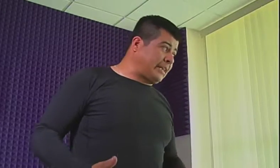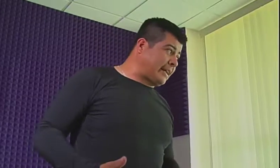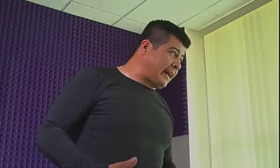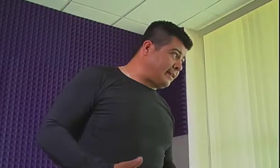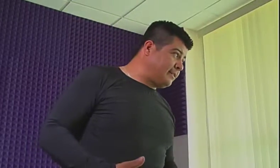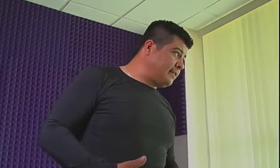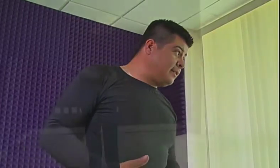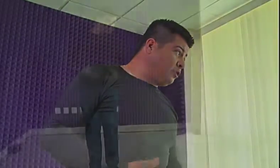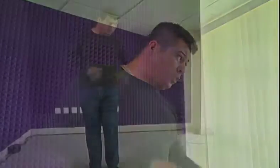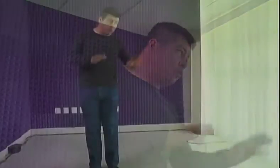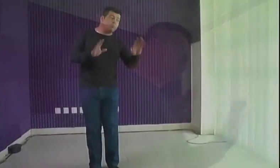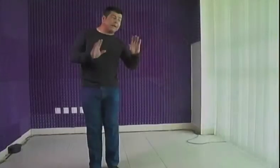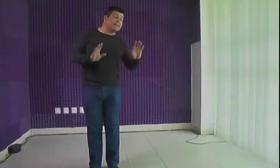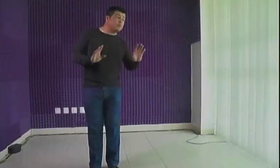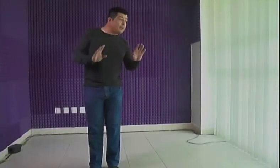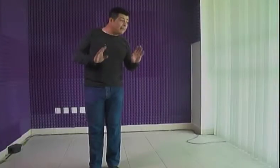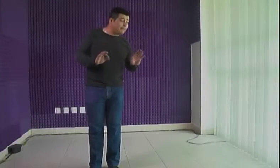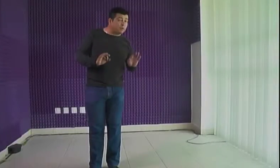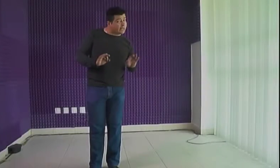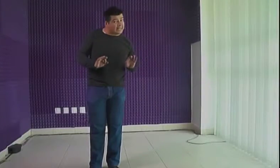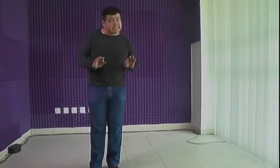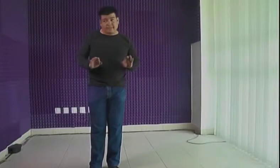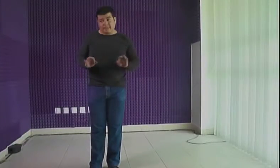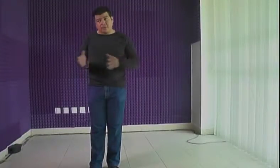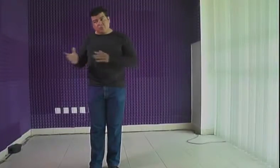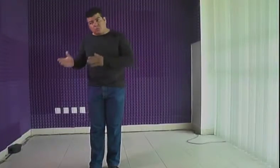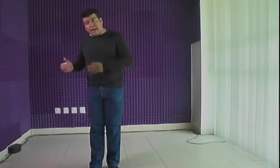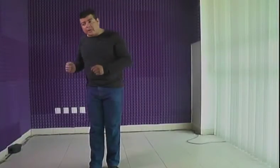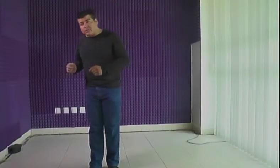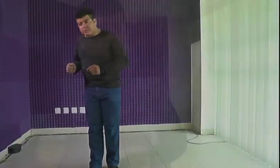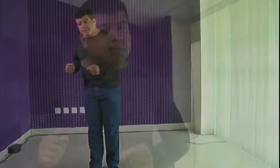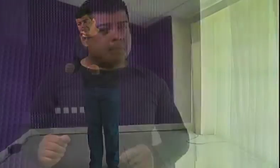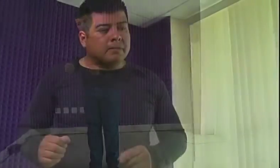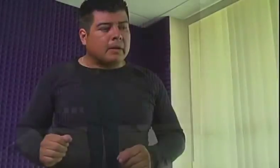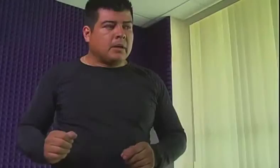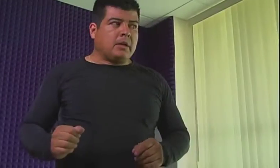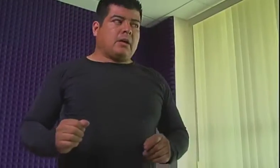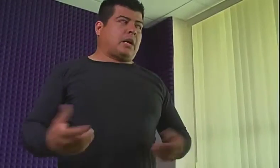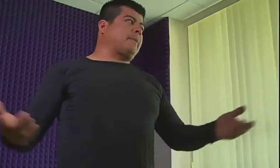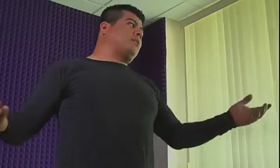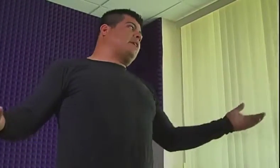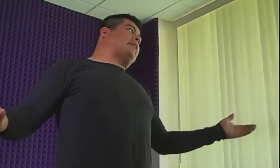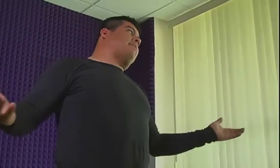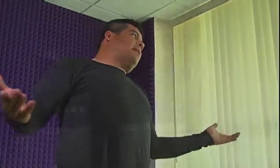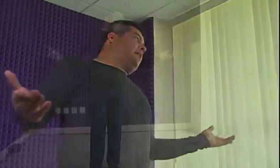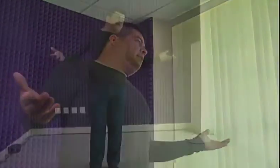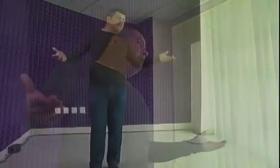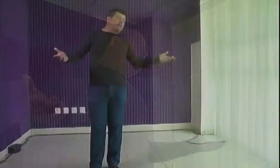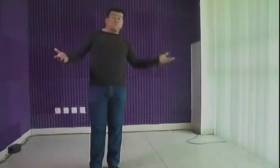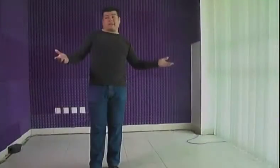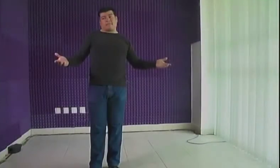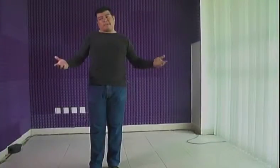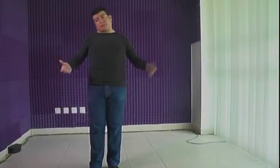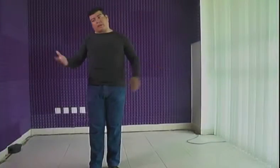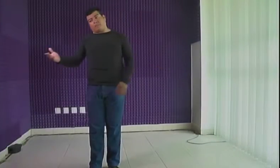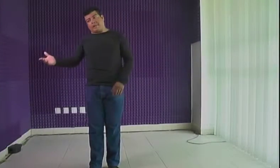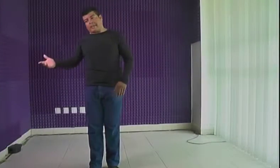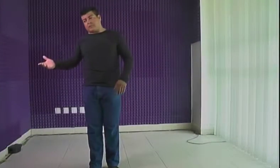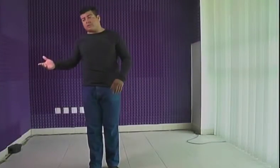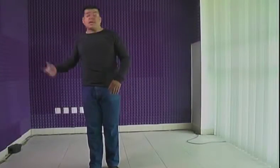sanar. Tú, con tu magia, seguramente podrás curarlo." A Artaban no le quedaba más remedio que acompañarlos, así